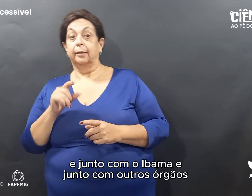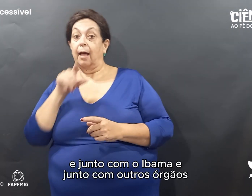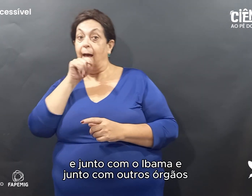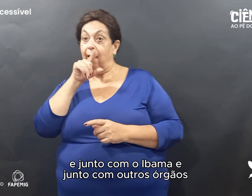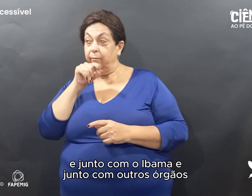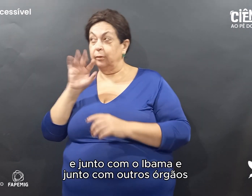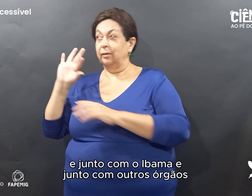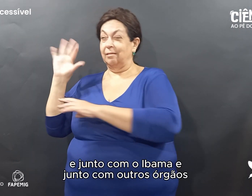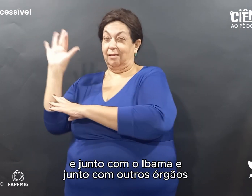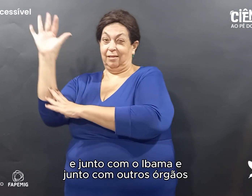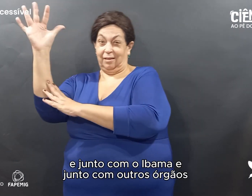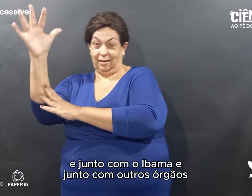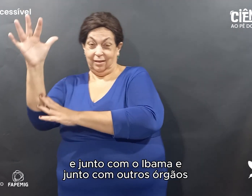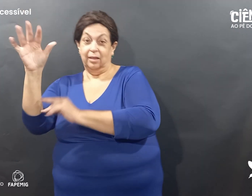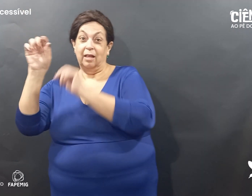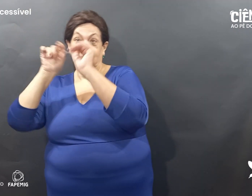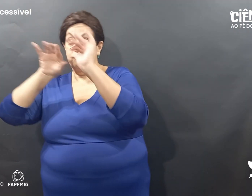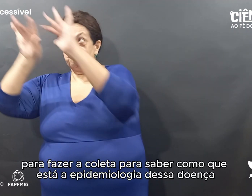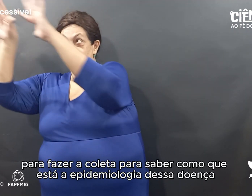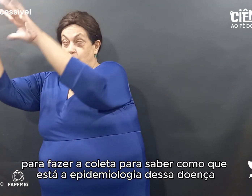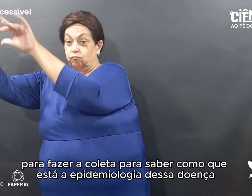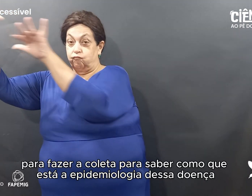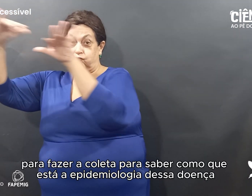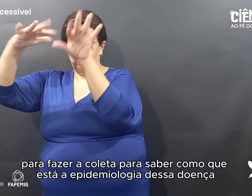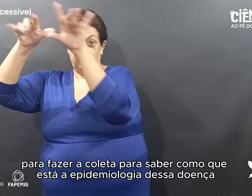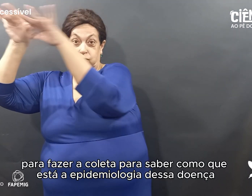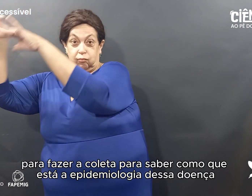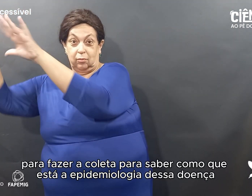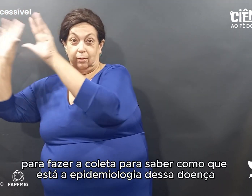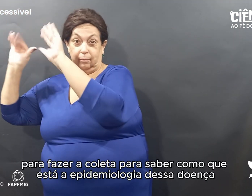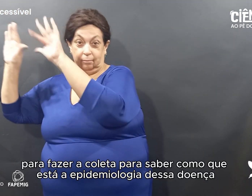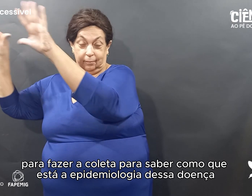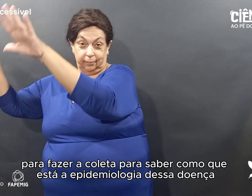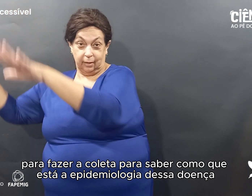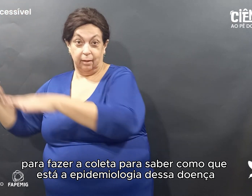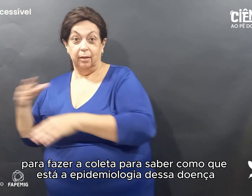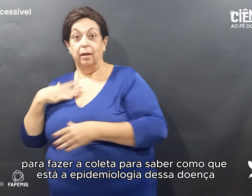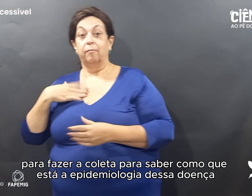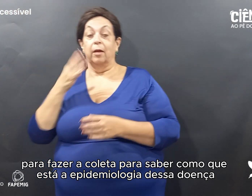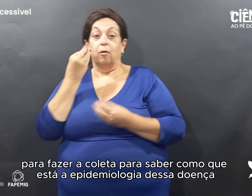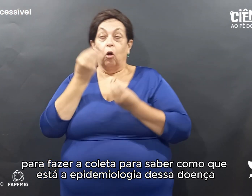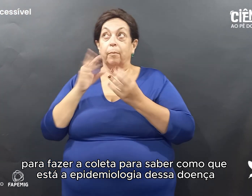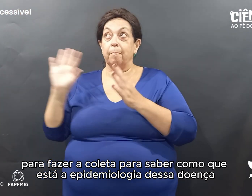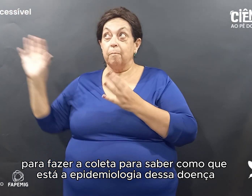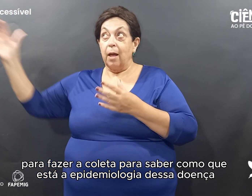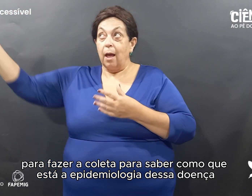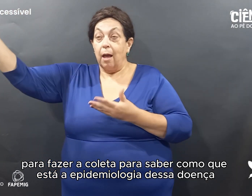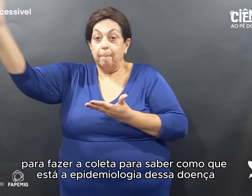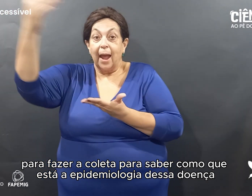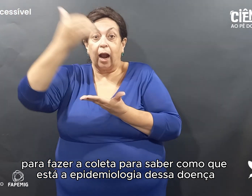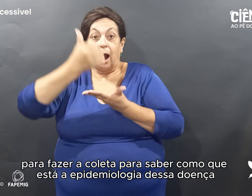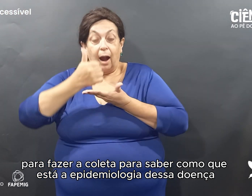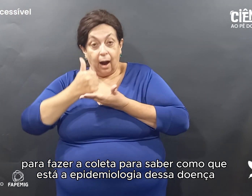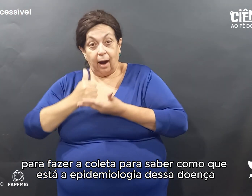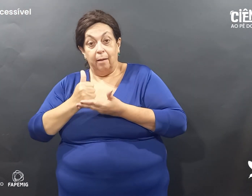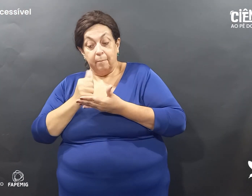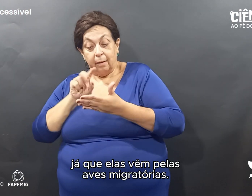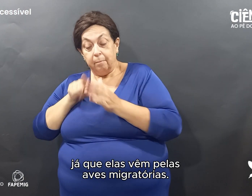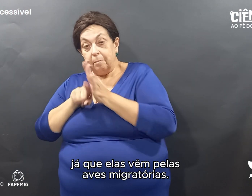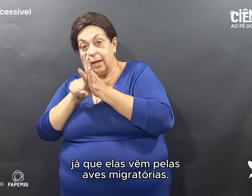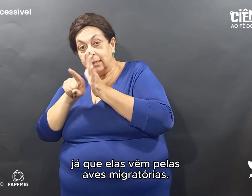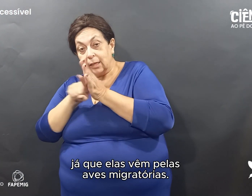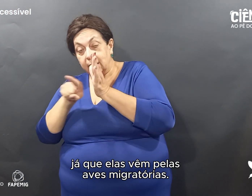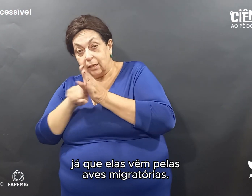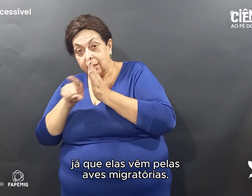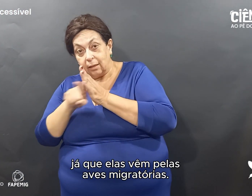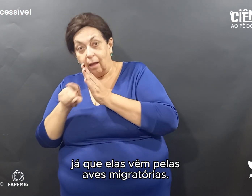com o IBAMA e junto com outros órgãos, para fazer a coleta, para saber como que está a epidemiologia dessa doença, já